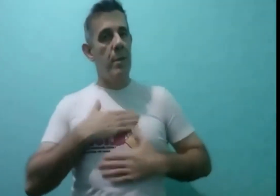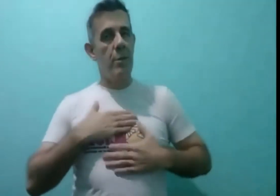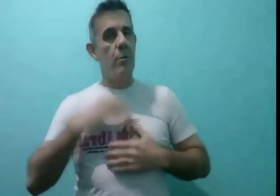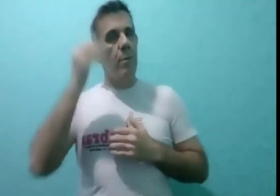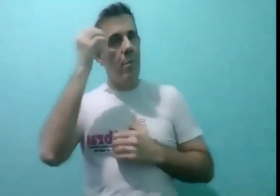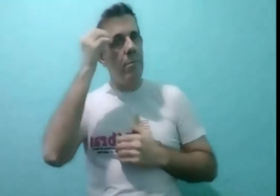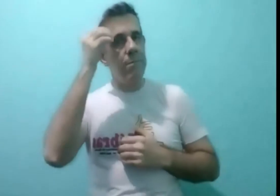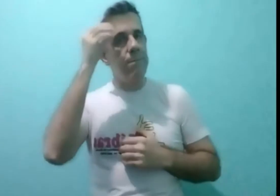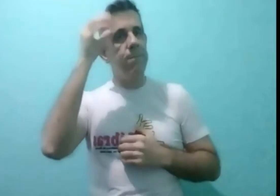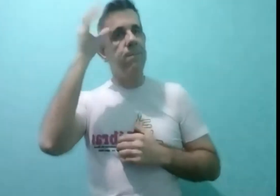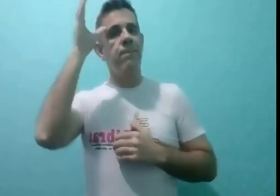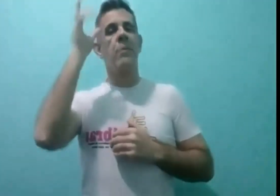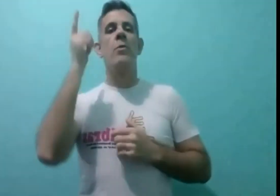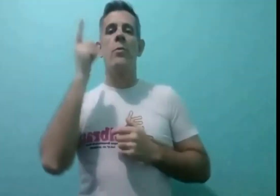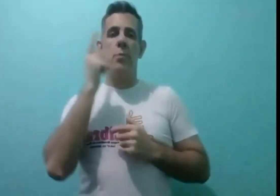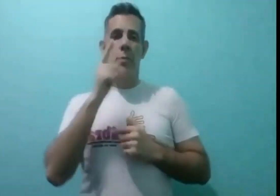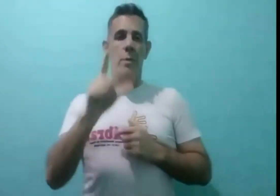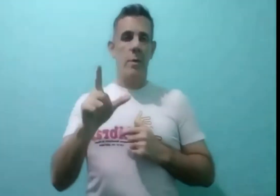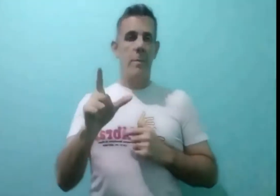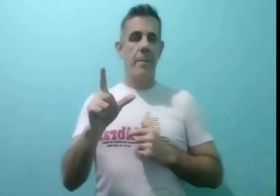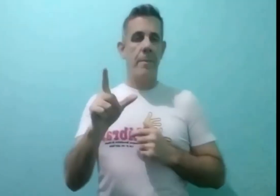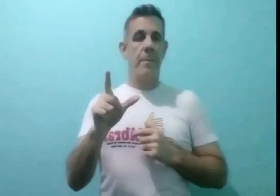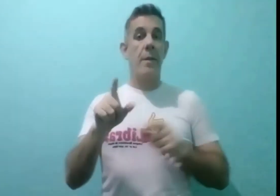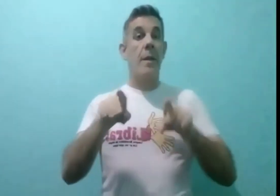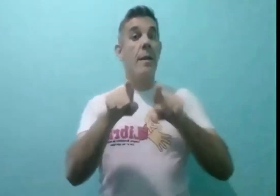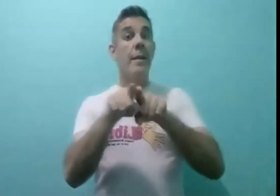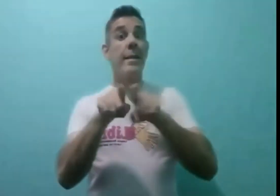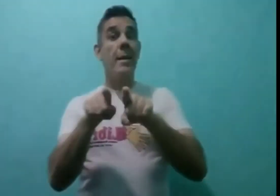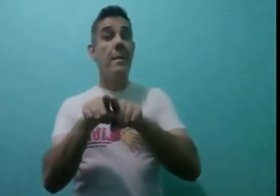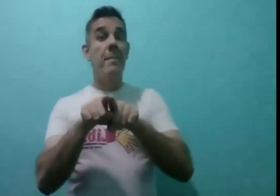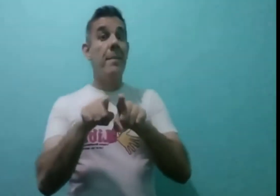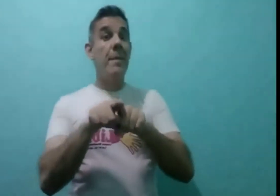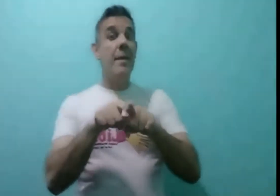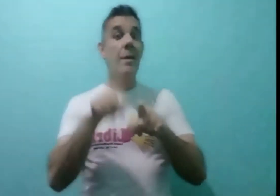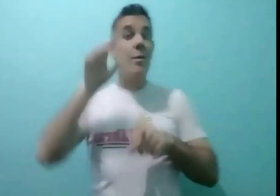trabalho também de proliferação da língua de sinais e do ensino da língua de sinais.